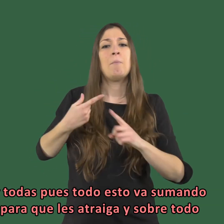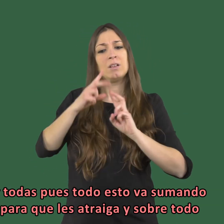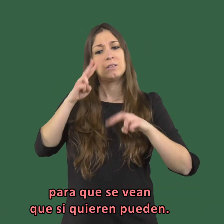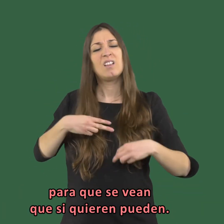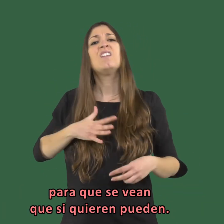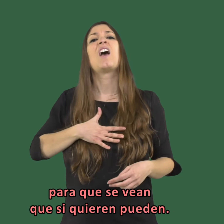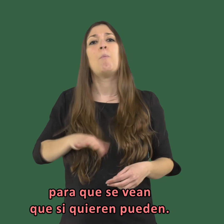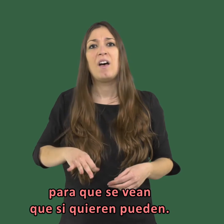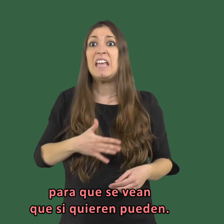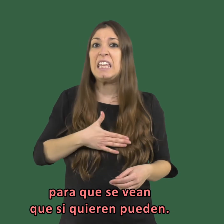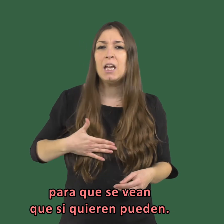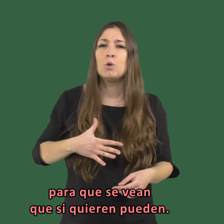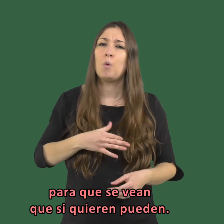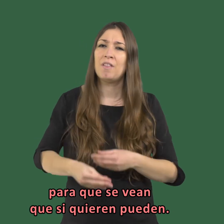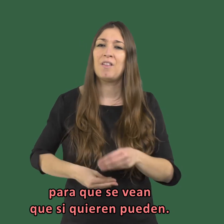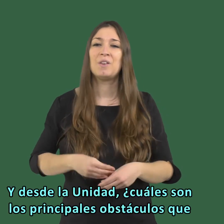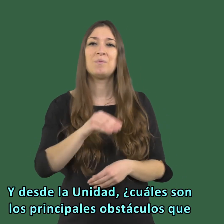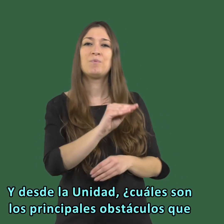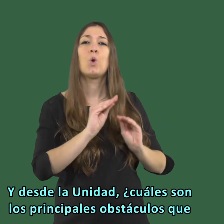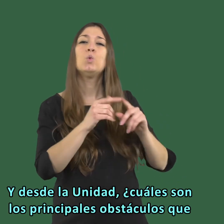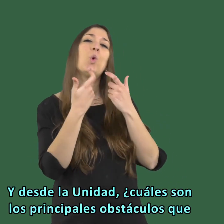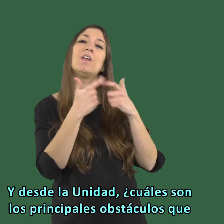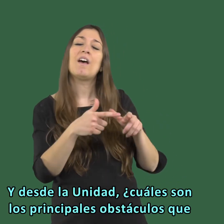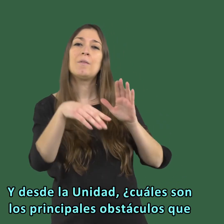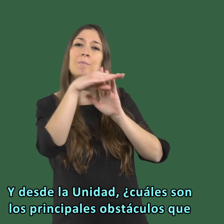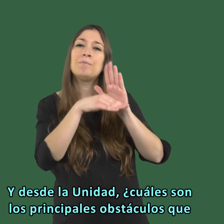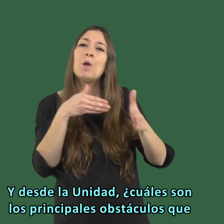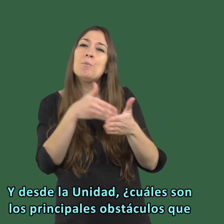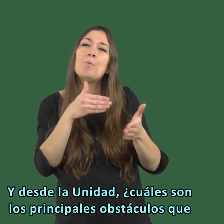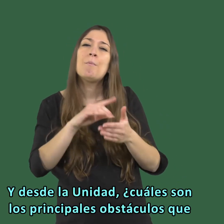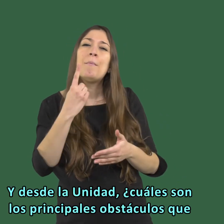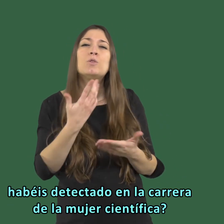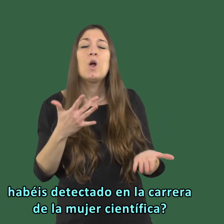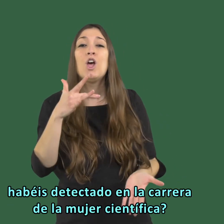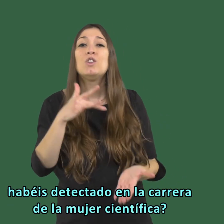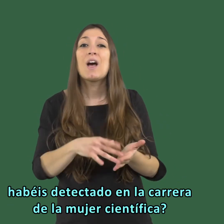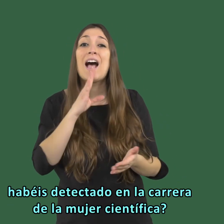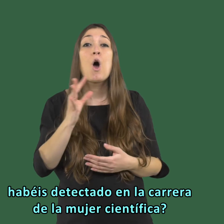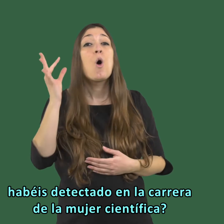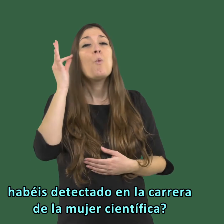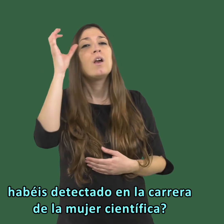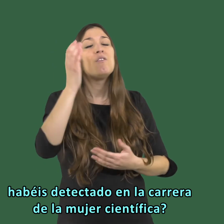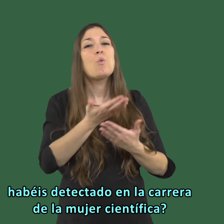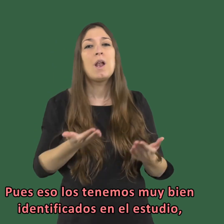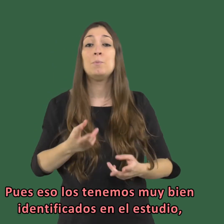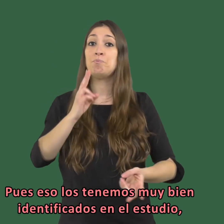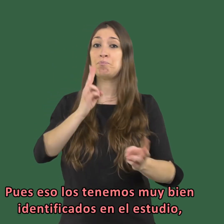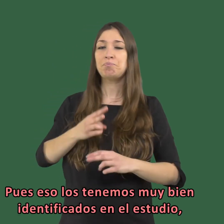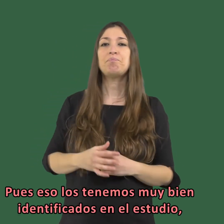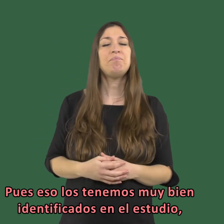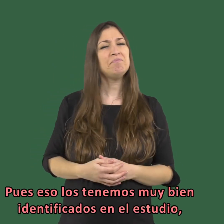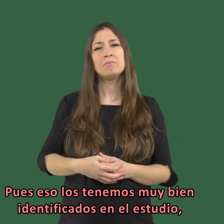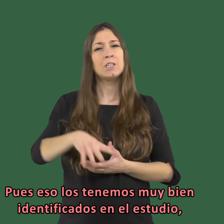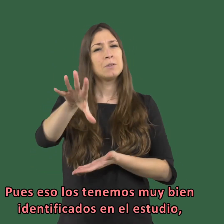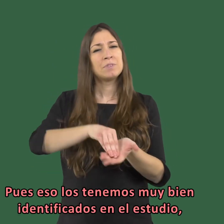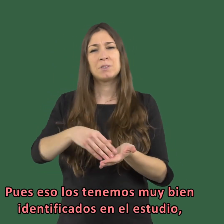todo para que se vean que si quieren, pueden. Y desde la unidad, ¿cuáles son los principales obstáculos que habéis detectado en la carrera de la mujer científica? Pues eso los tenemos